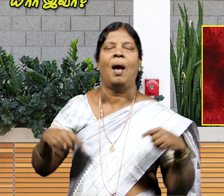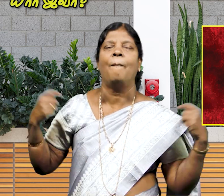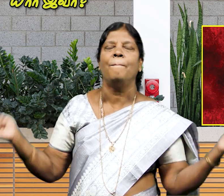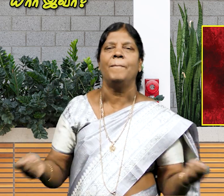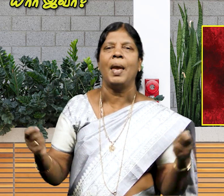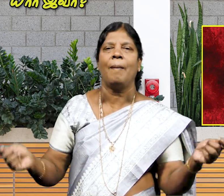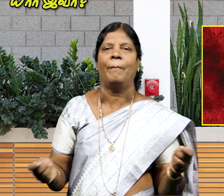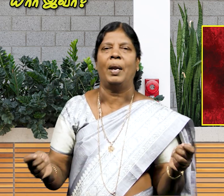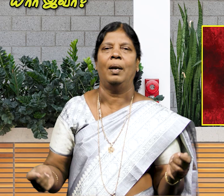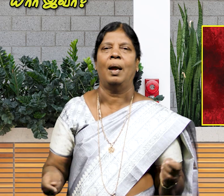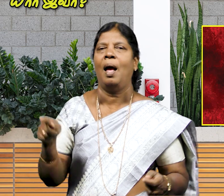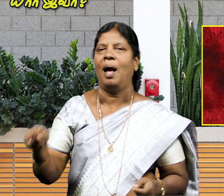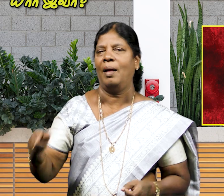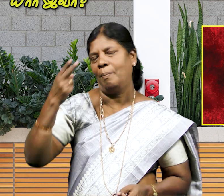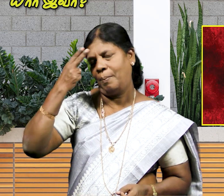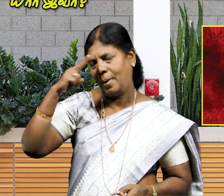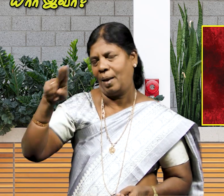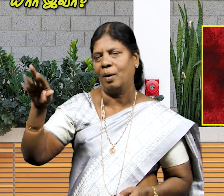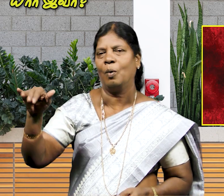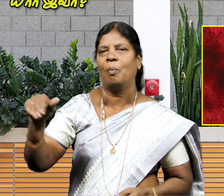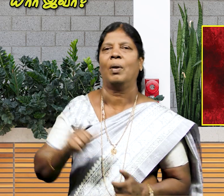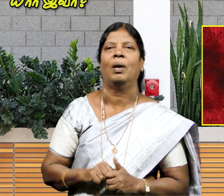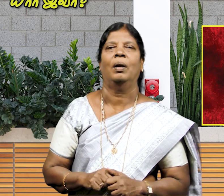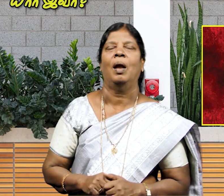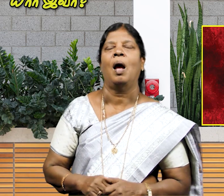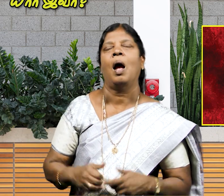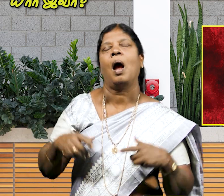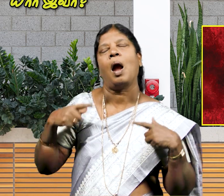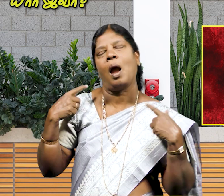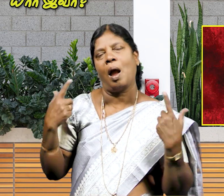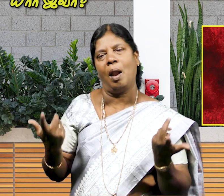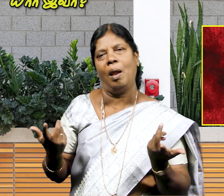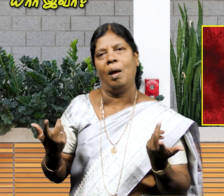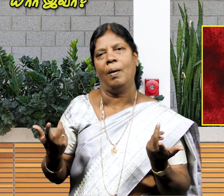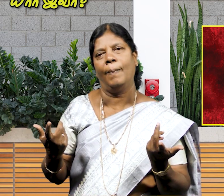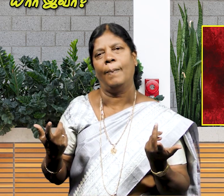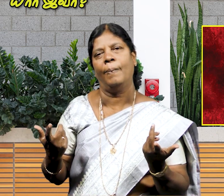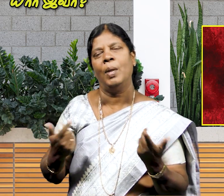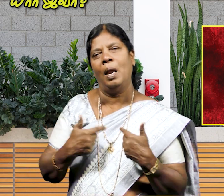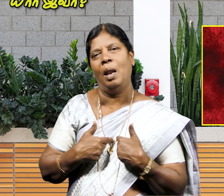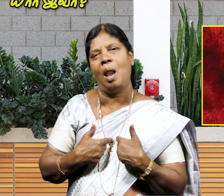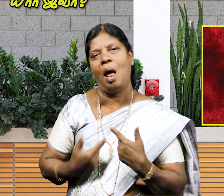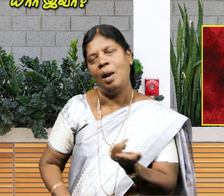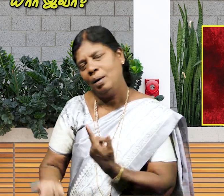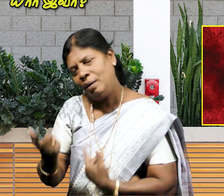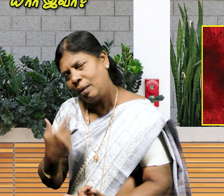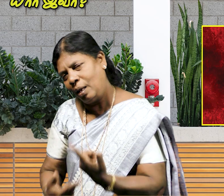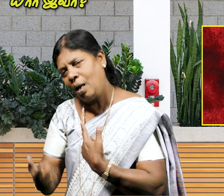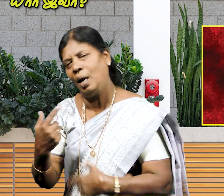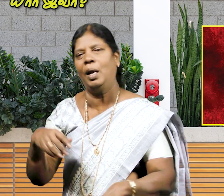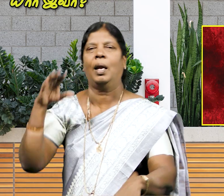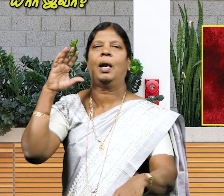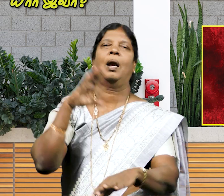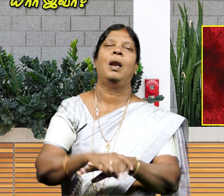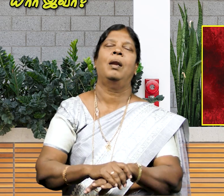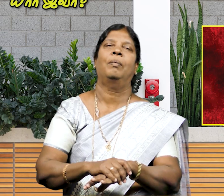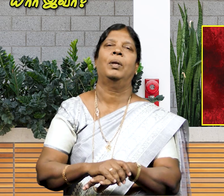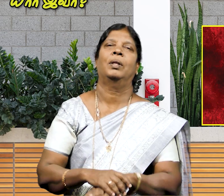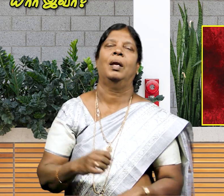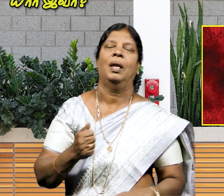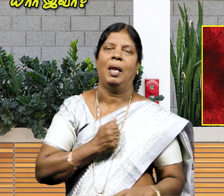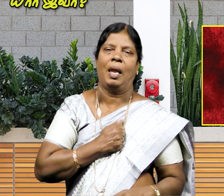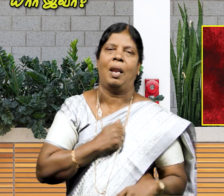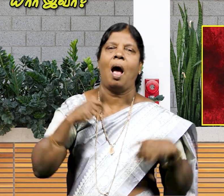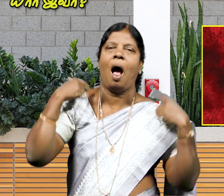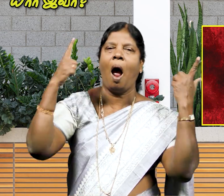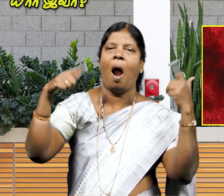ஆனால் அந்த மேய்ப்பன் அந்த ஆட்டுக்கு ஒரு பெயரை சொல்லுவான். என்ன சொல்லுவான் தெரியுமா? நான் தேடி கண்டுபிடித்த என்